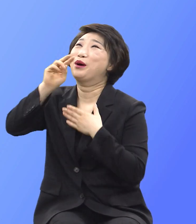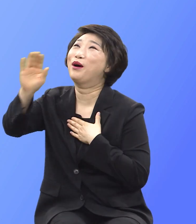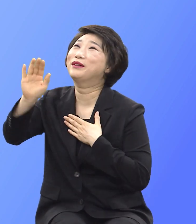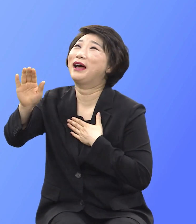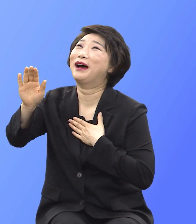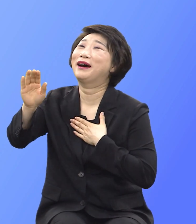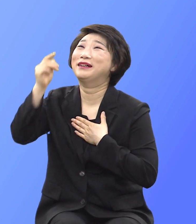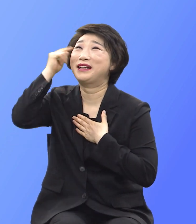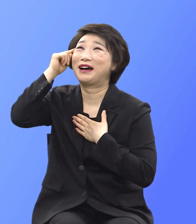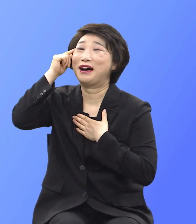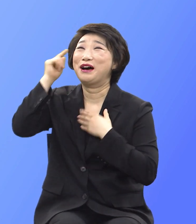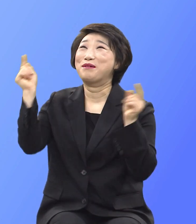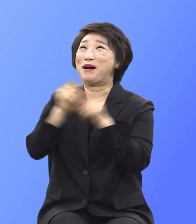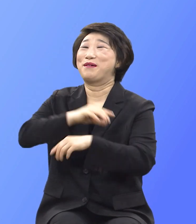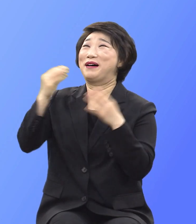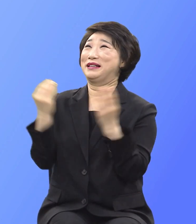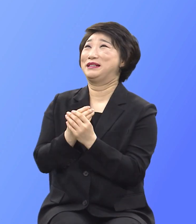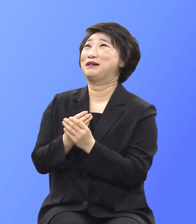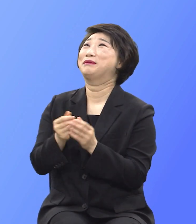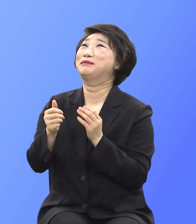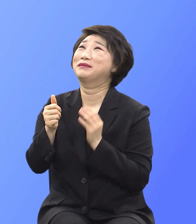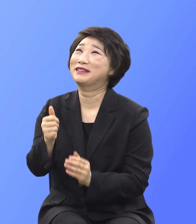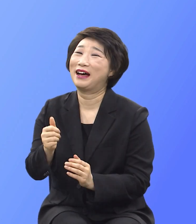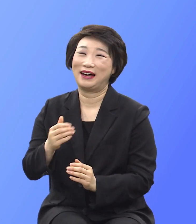생각을 완전히 바꿔주시오.